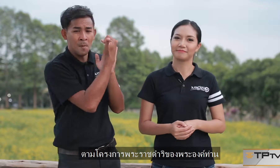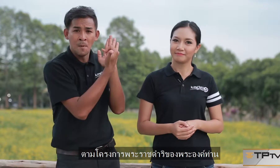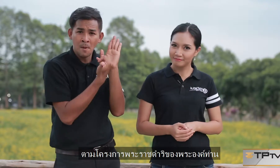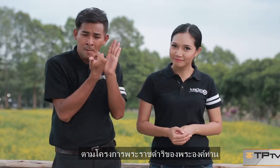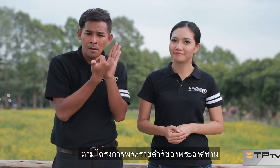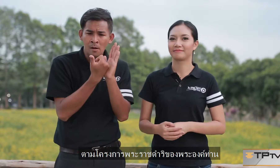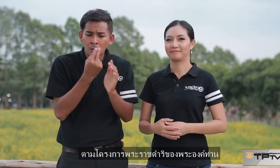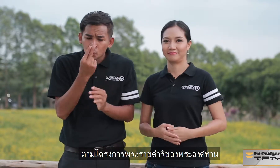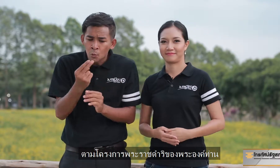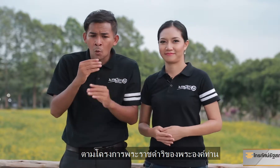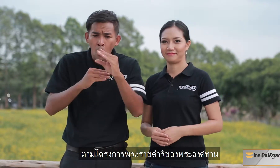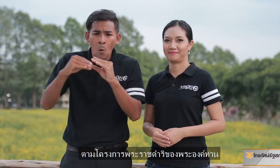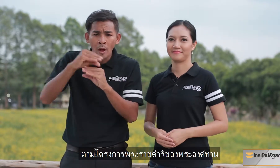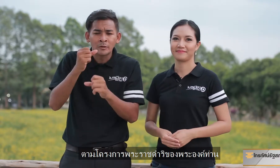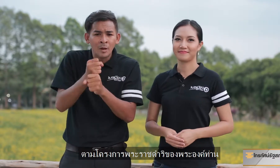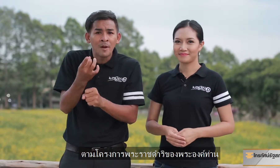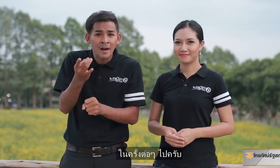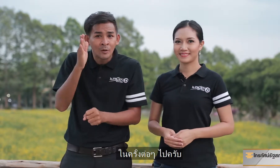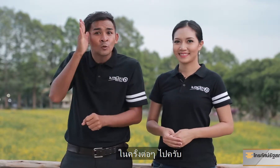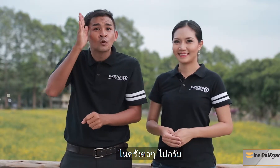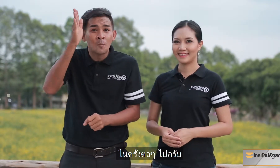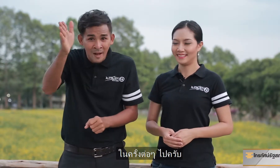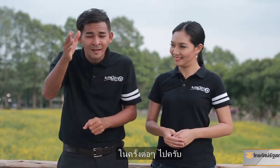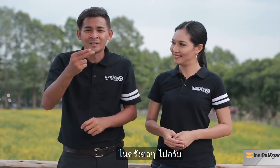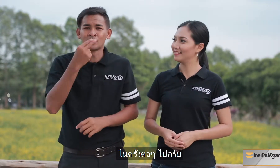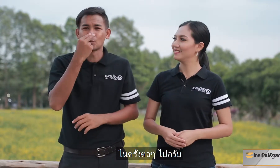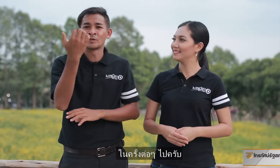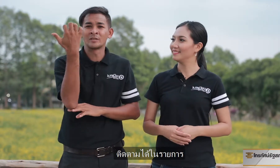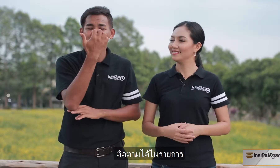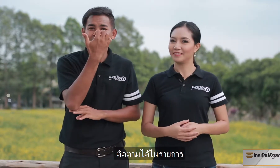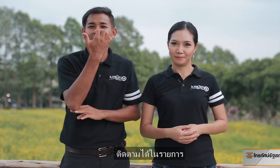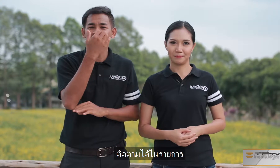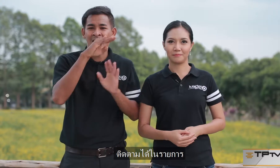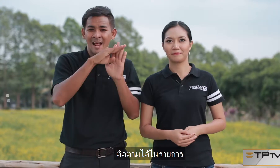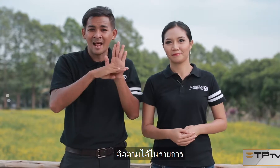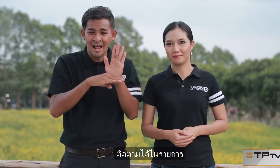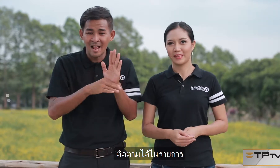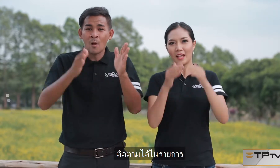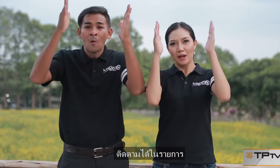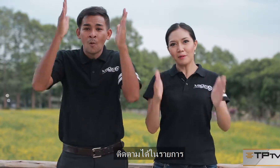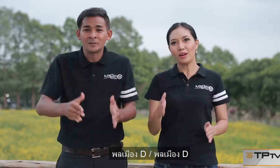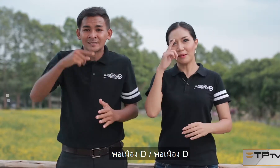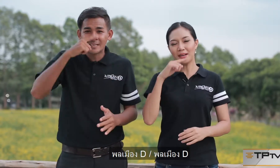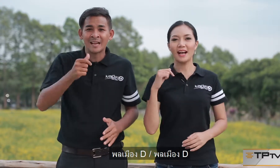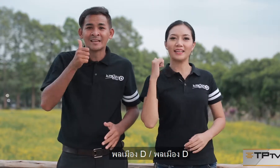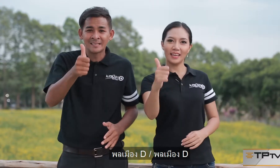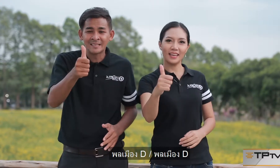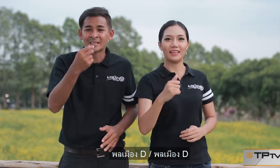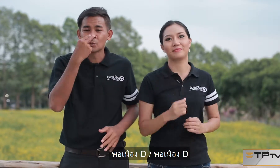งการพระราชดำริของพระองค์ท่านในครั้งต่อๆไปครับติดตามได้ในรายการ พลเมืองดี